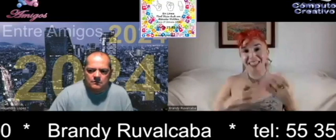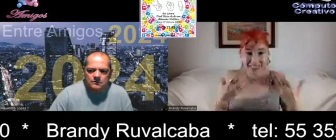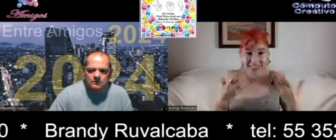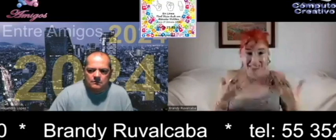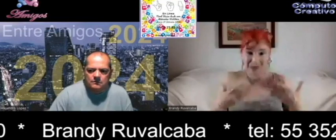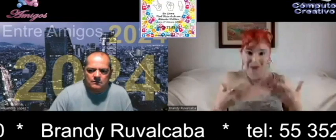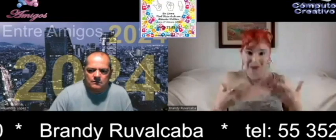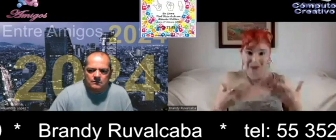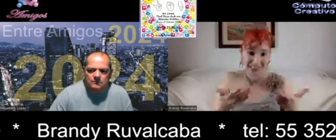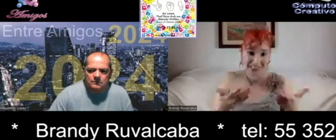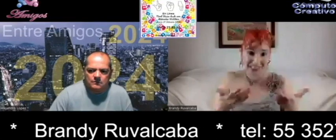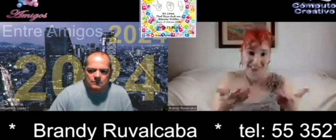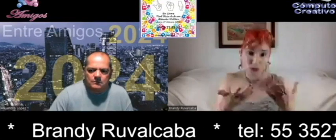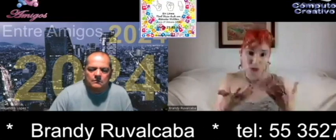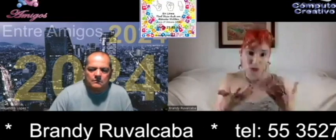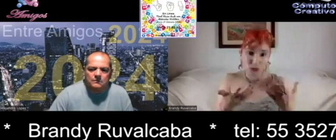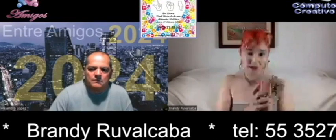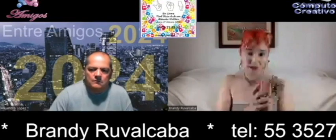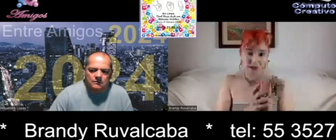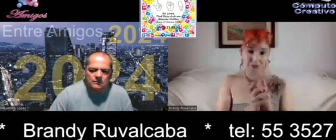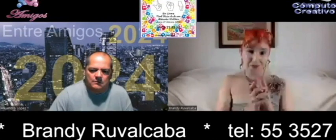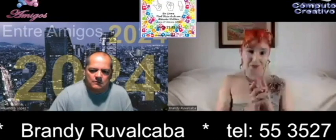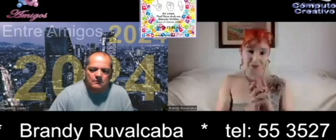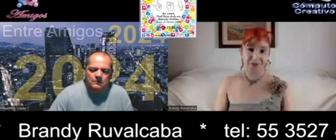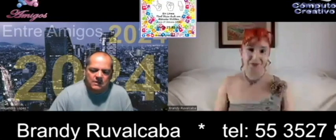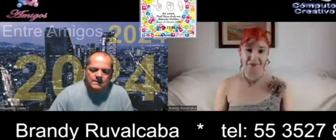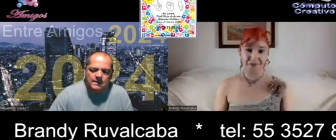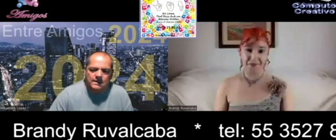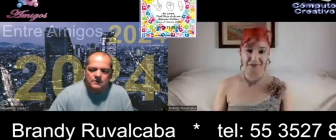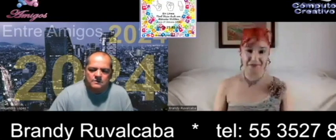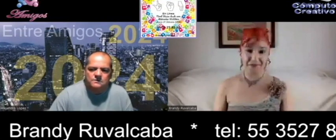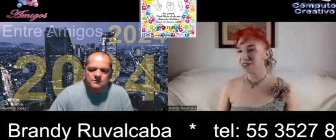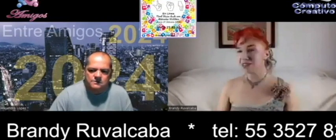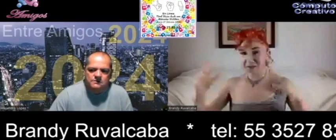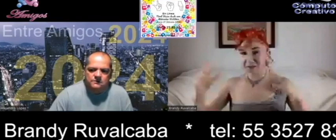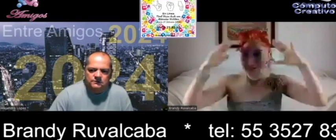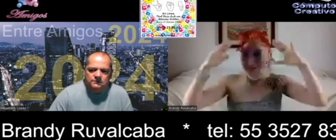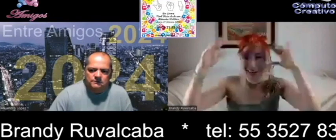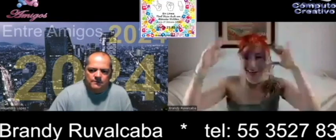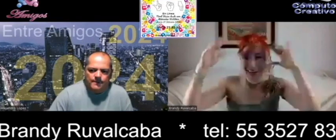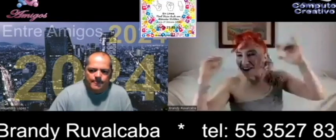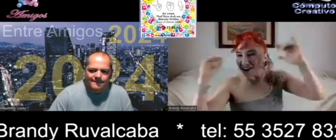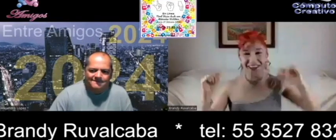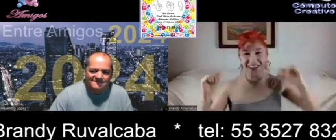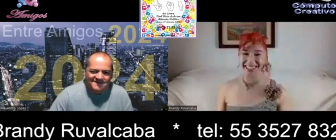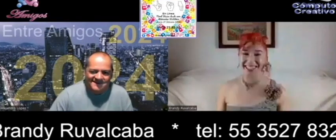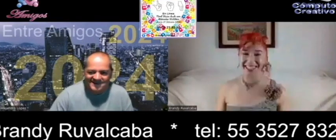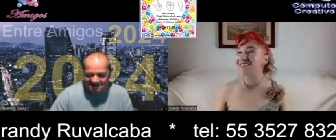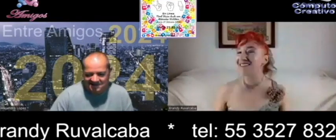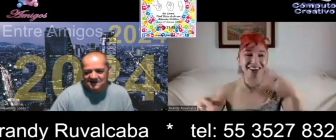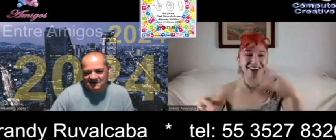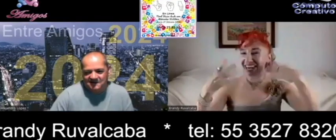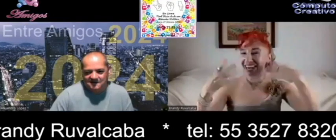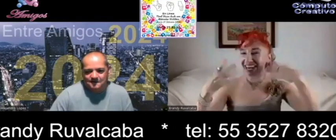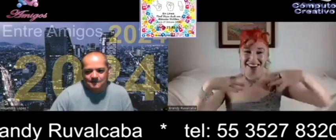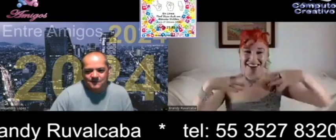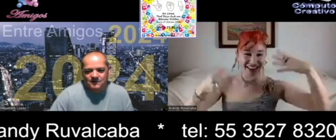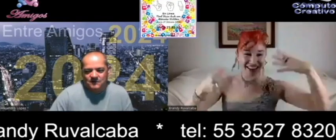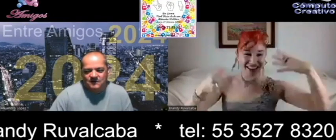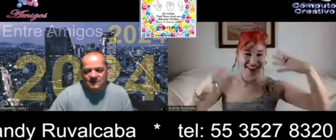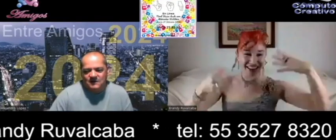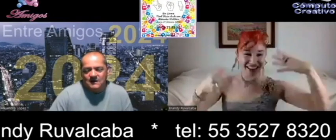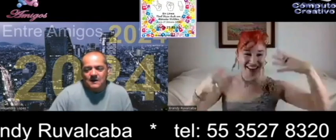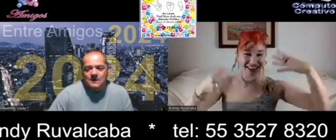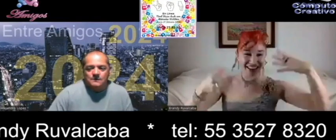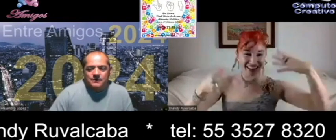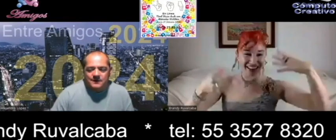lengua de señas que en su país les va a ser útil. Sí, No sé si claro. te den problemas, porque ya ves que luego me agarro hablando y bla, bla, bla,